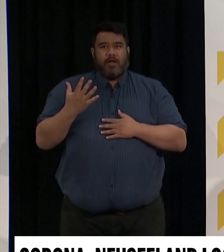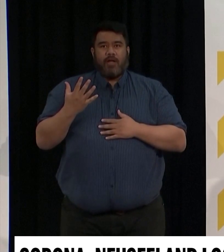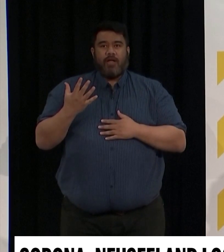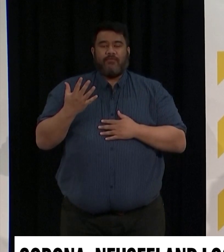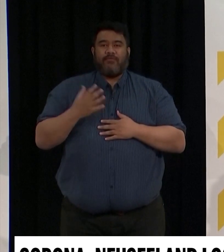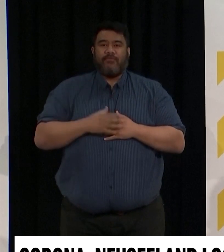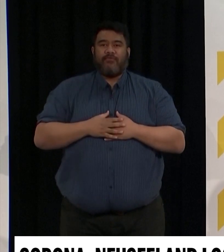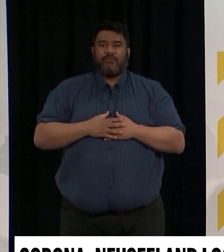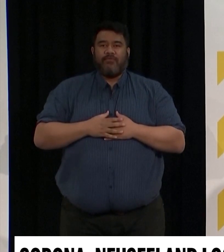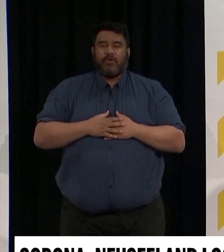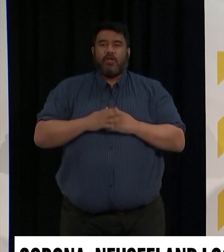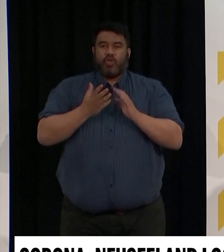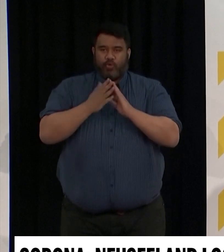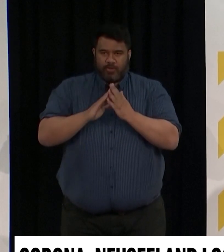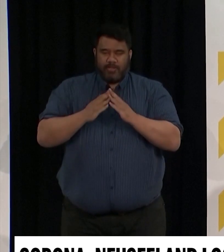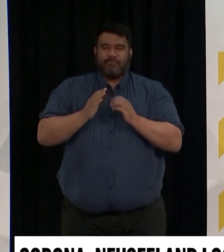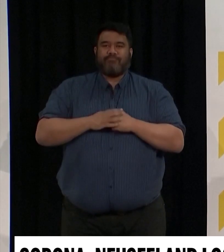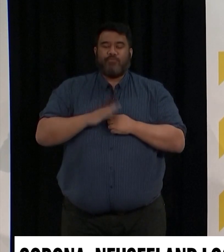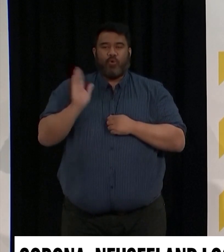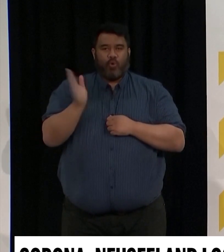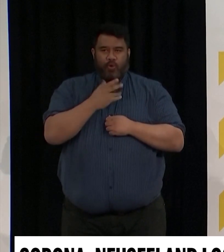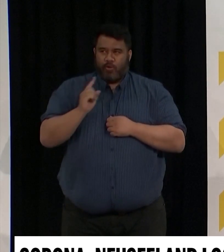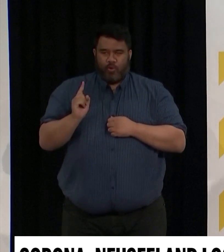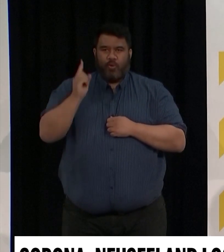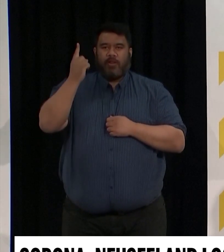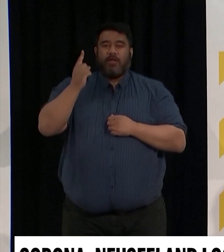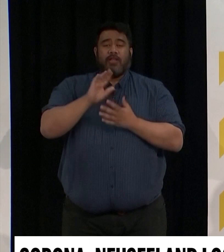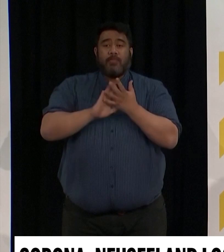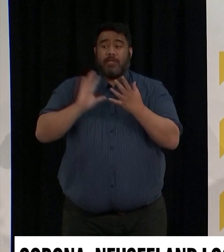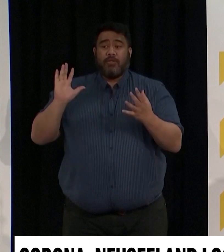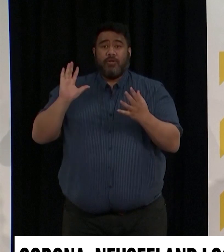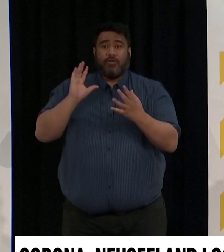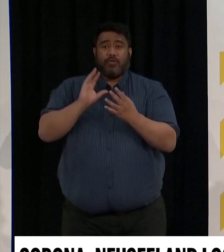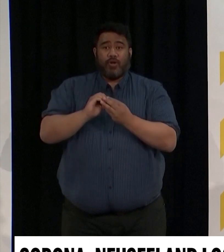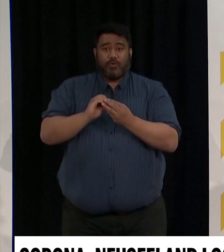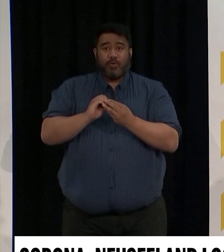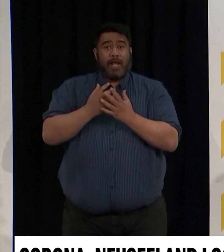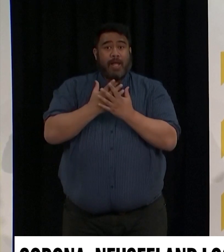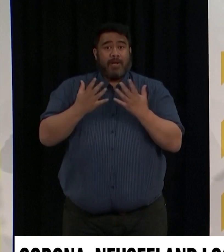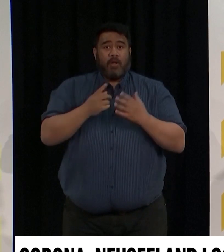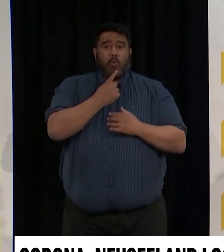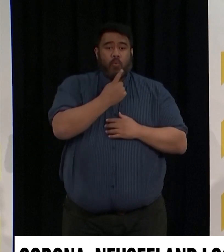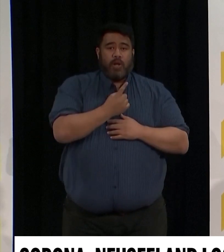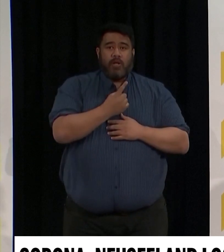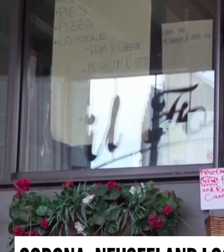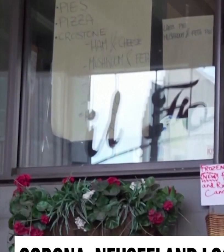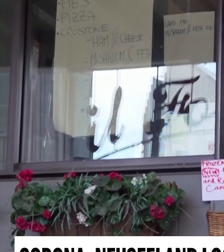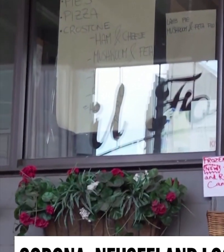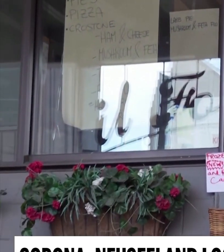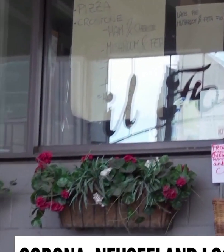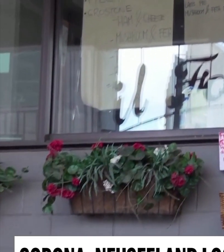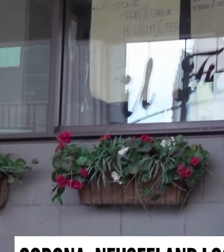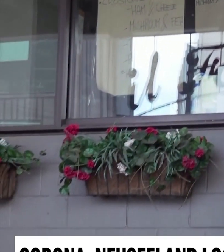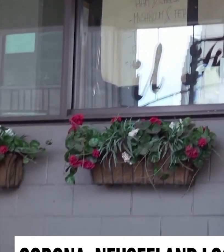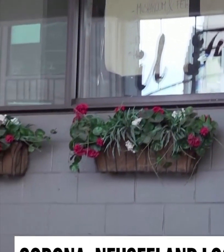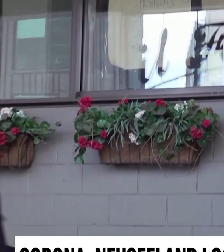pandemie chris hopkins bisher sind 72 prozent der fünf millionen einwohner und einwohnerinnen vollständig geimpft waren